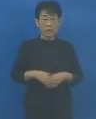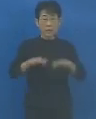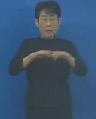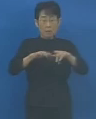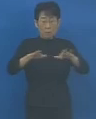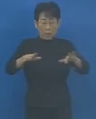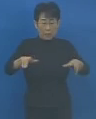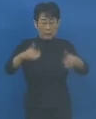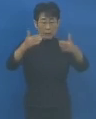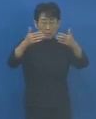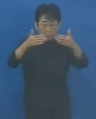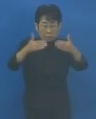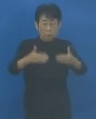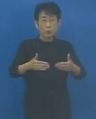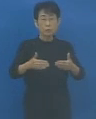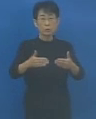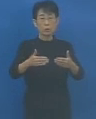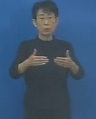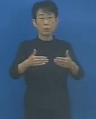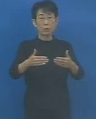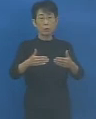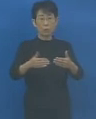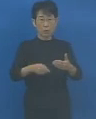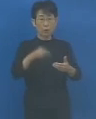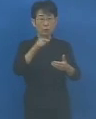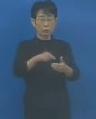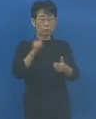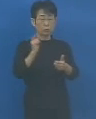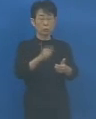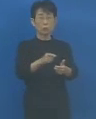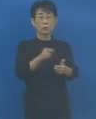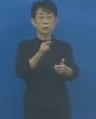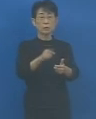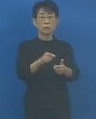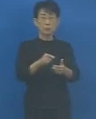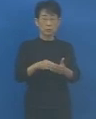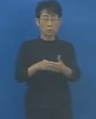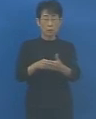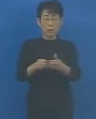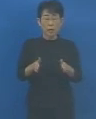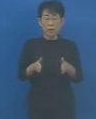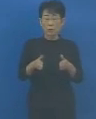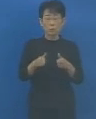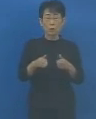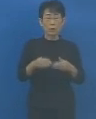に躊躇するものではございません。